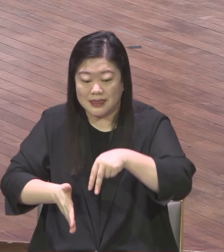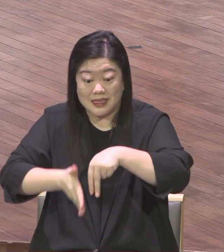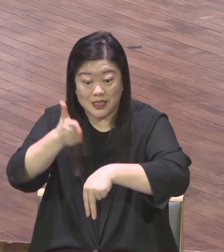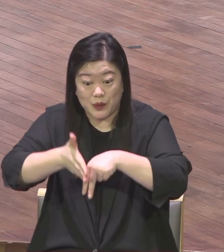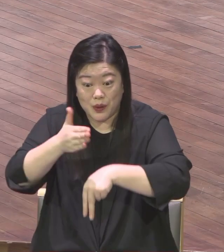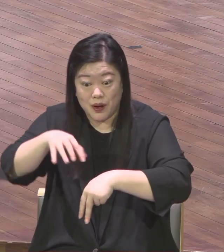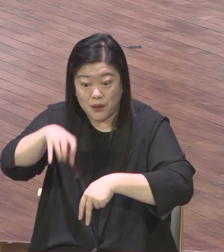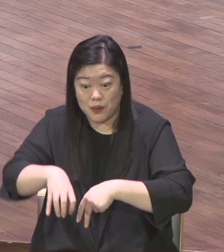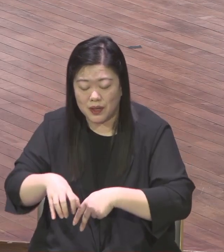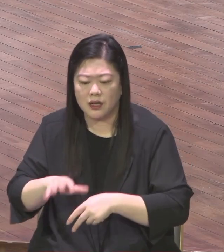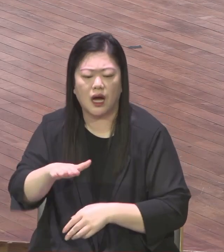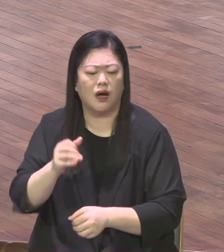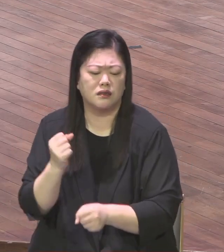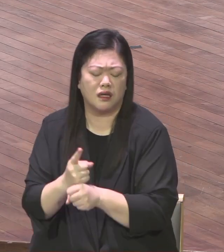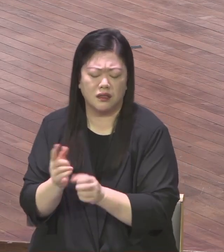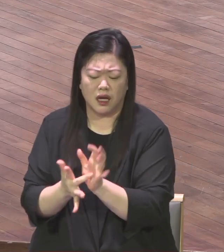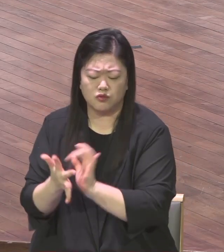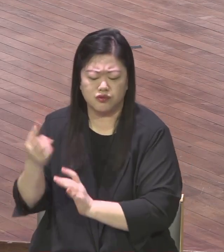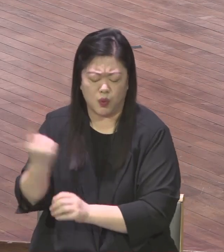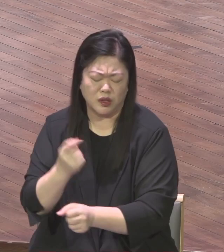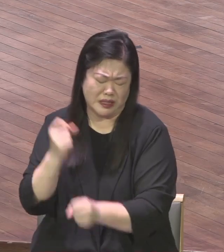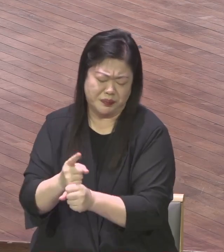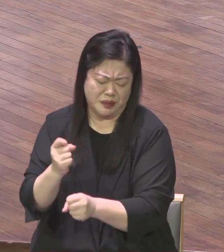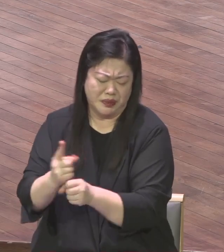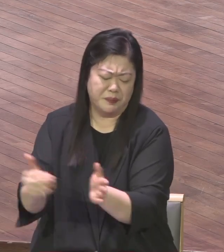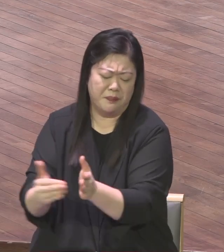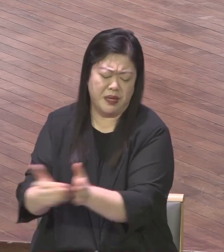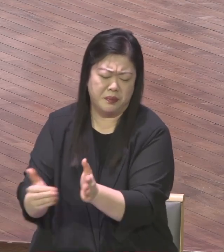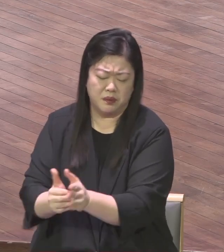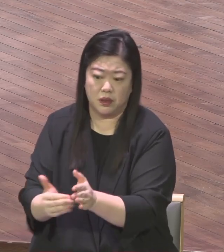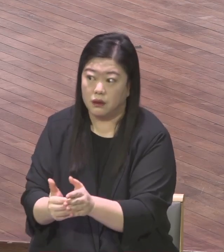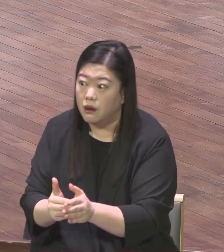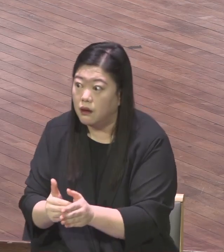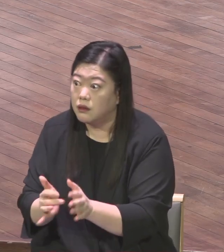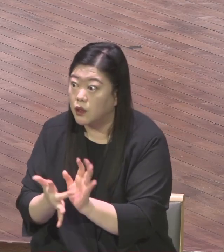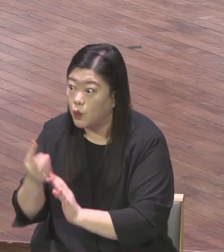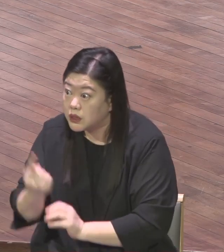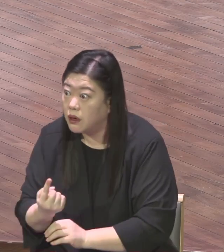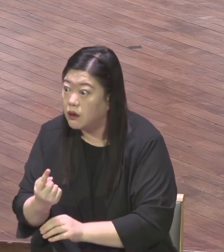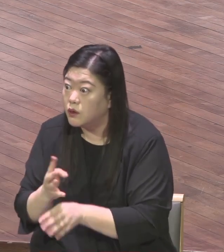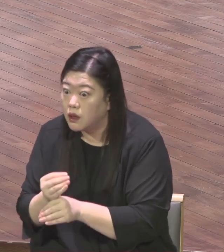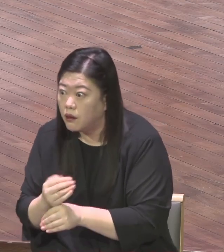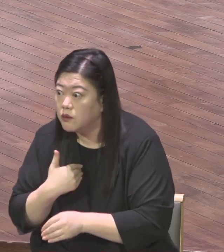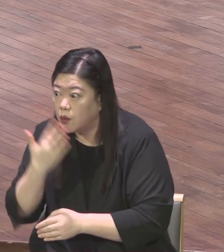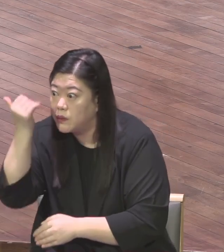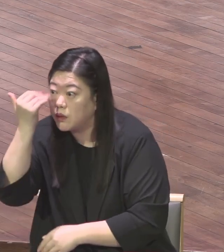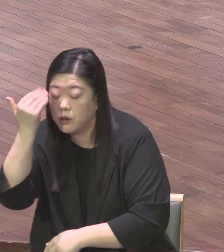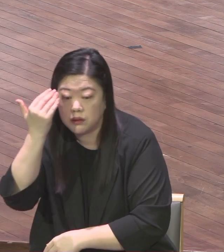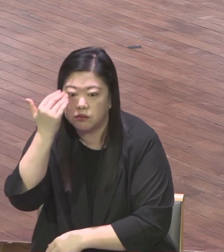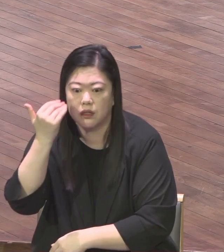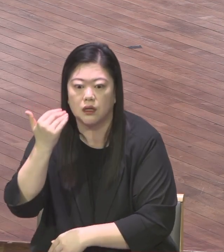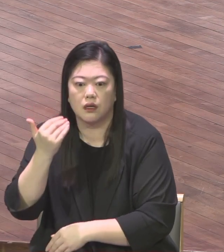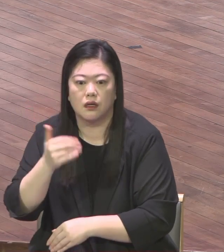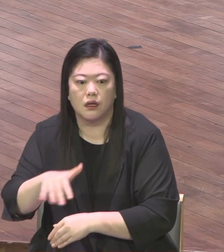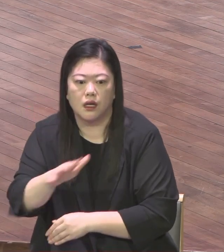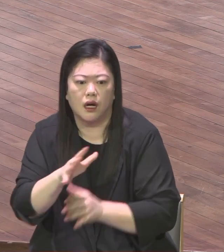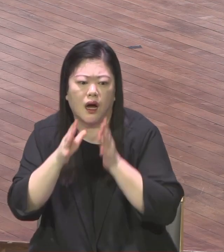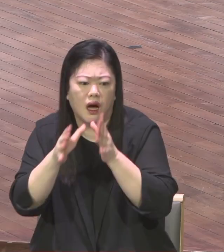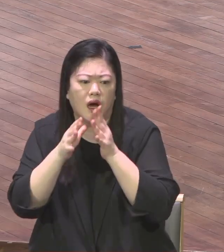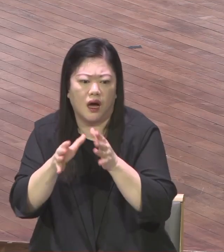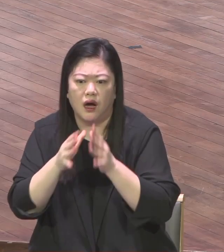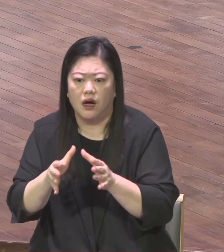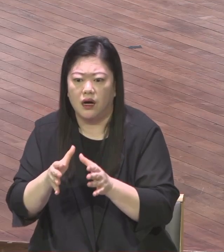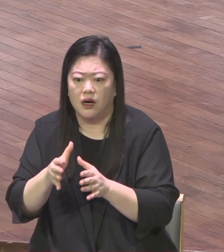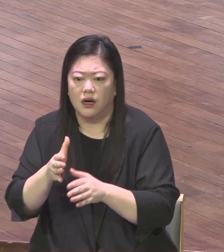재림하셨다라고 하는 거짓 소문을 많이 퍼뜨렸음을 볼 수가 있어요. 그래서 바울이 데살로니가